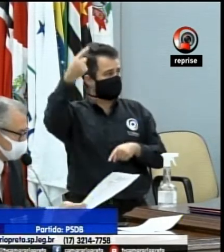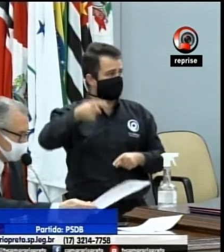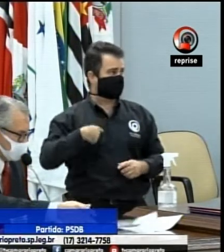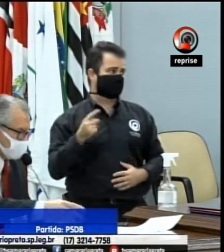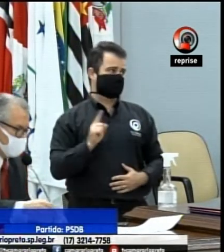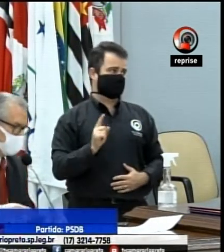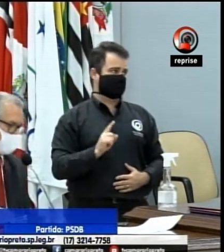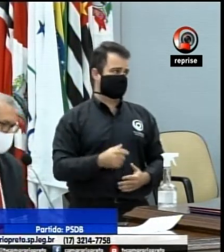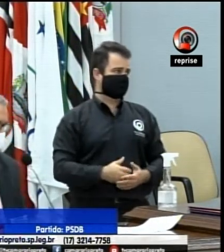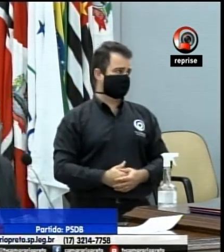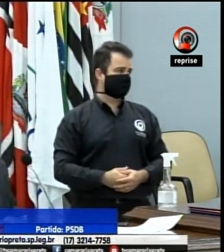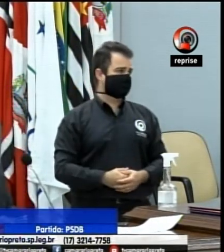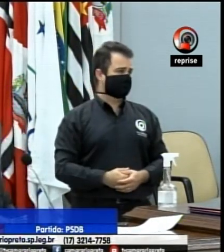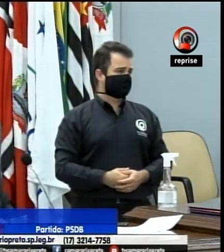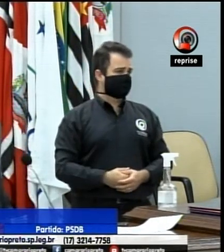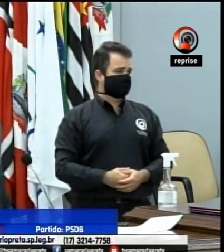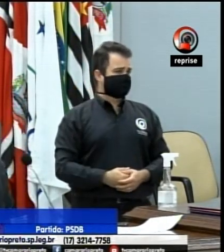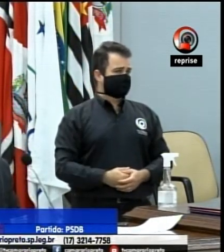respeito.